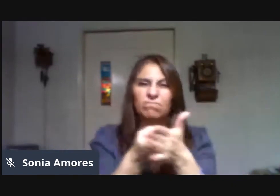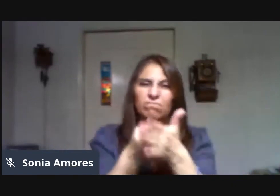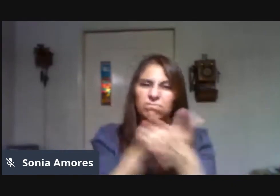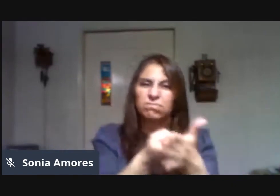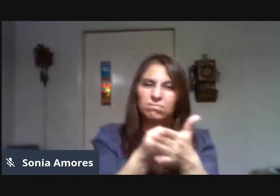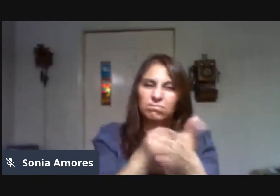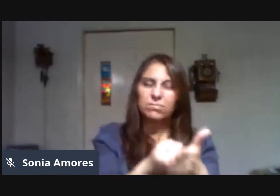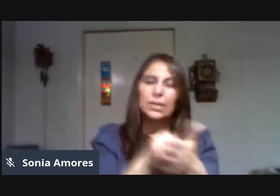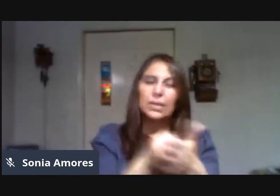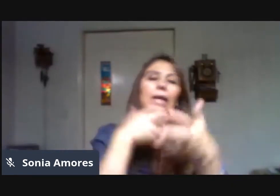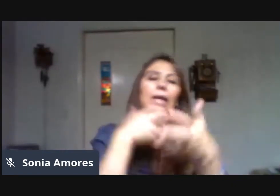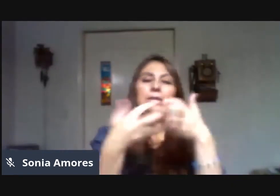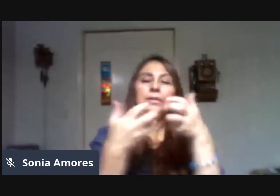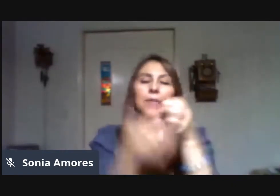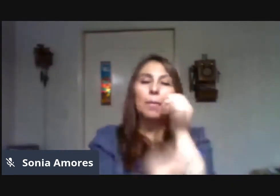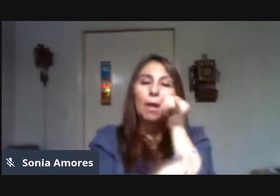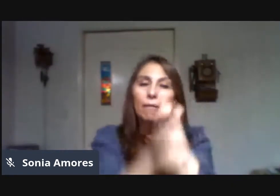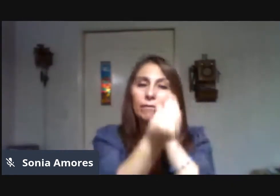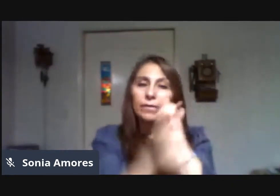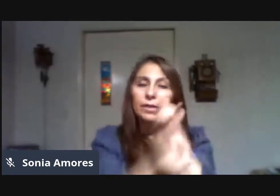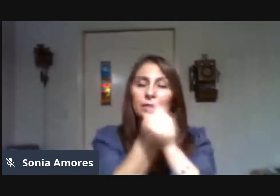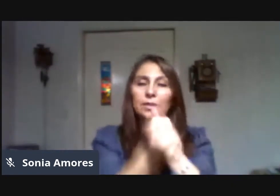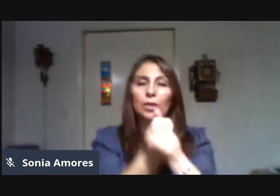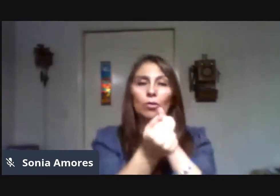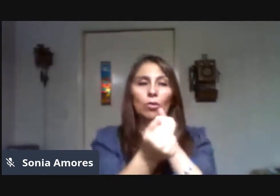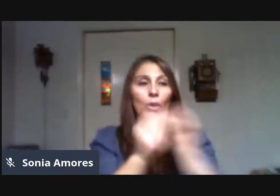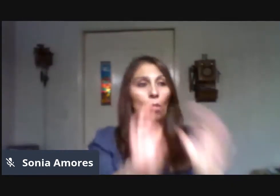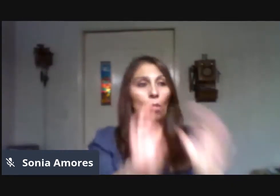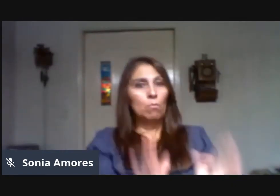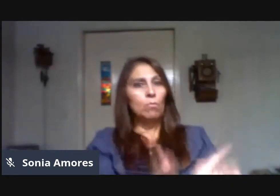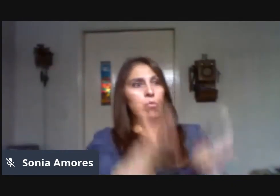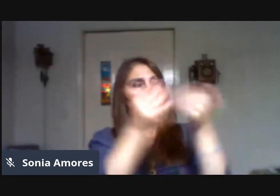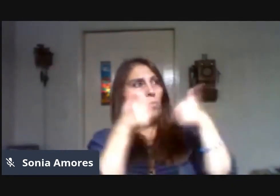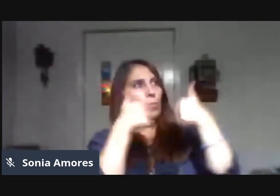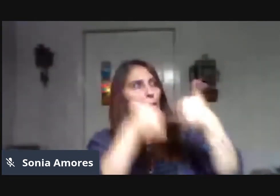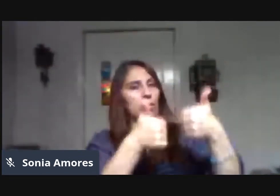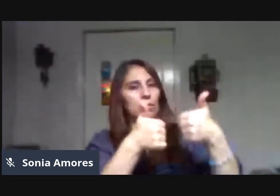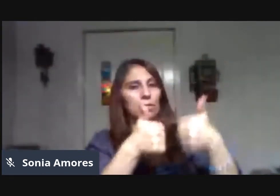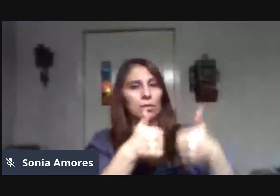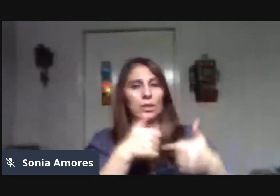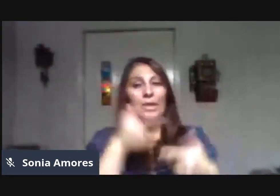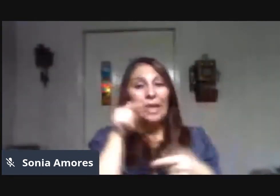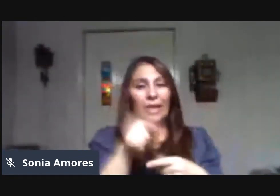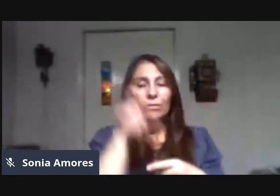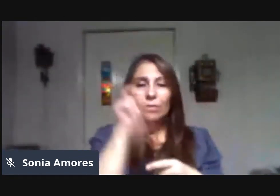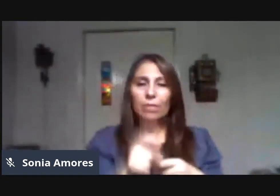financiero el que resulte beneficiado. Y ese es el quiebre que creo que tenemos